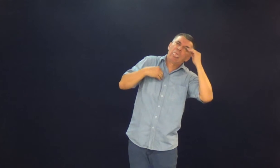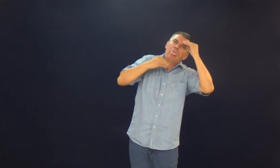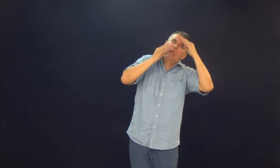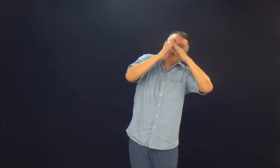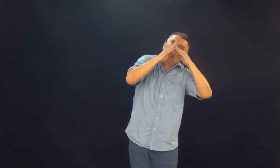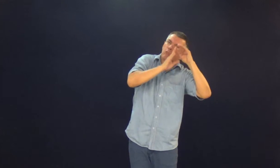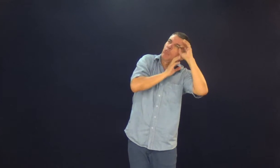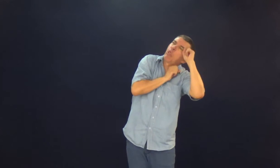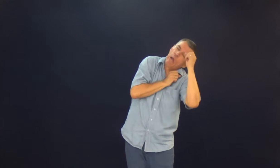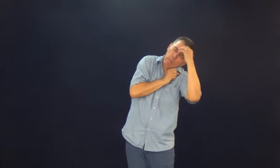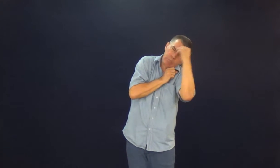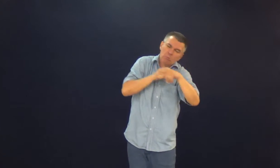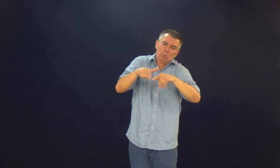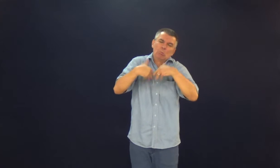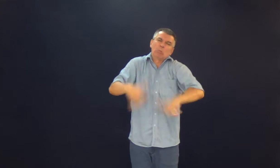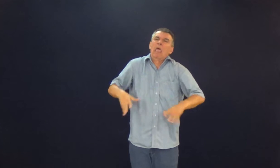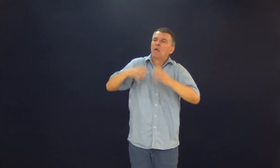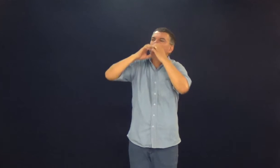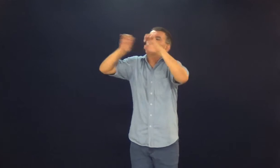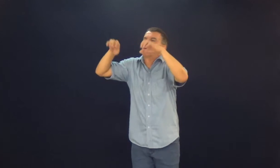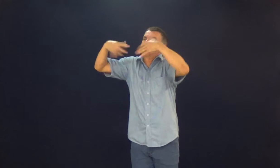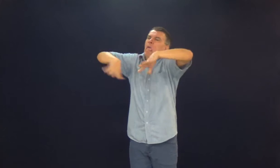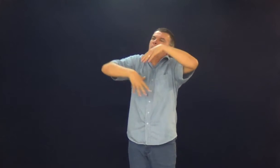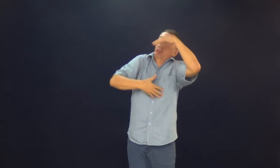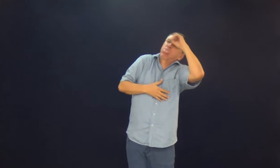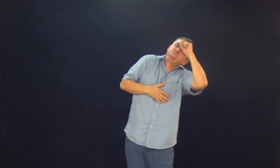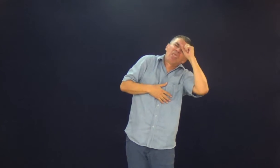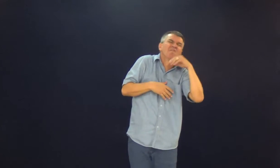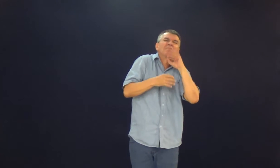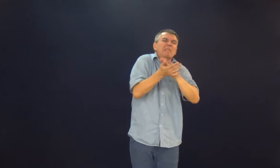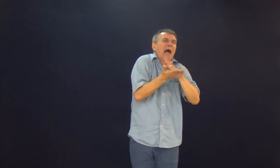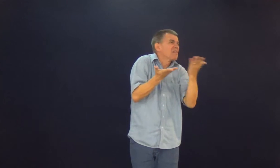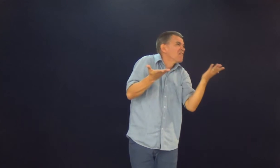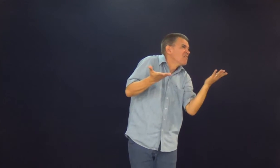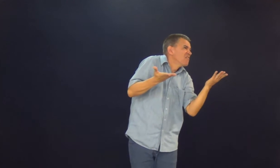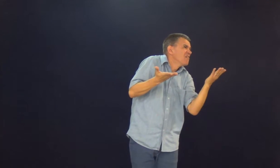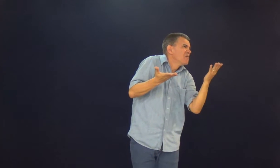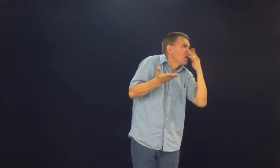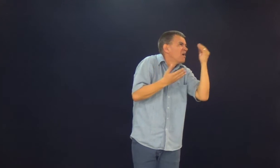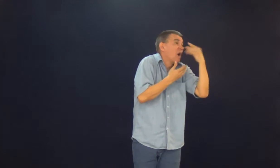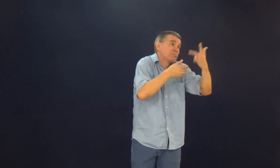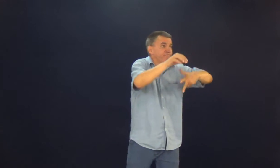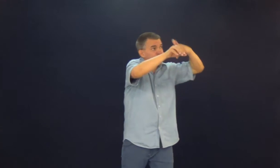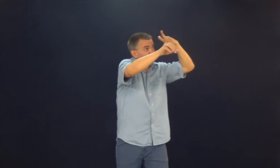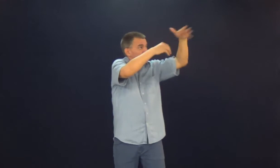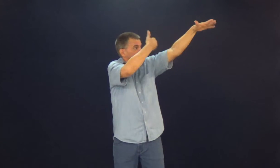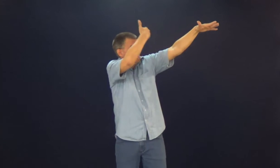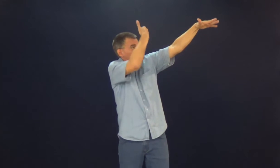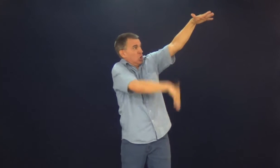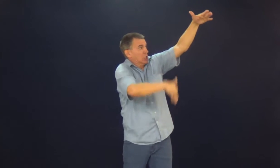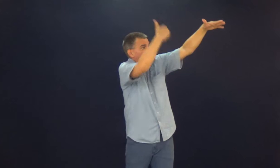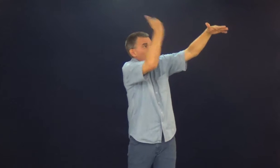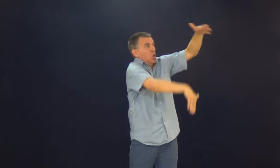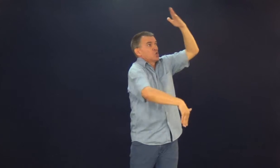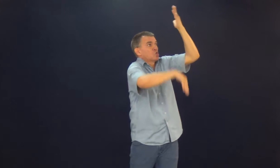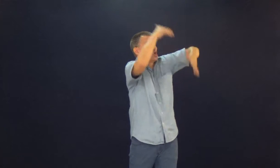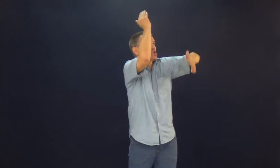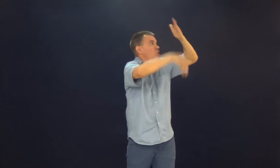ambiciosa que não quer trabalhar que não quer a frutos então você corta